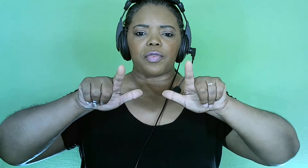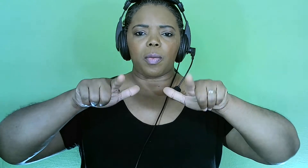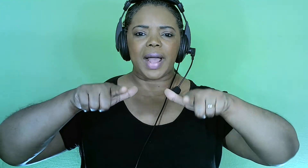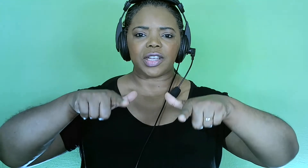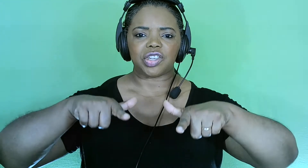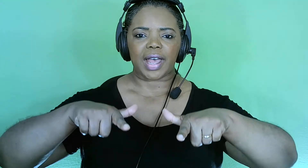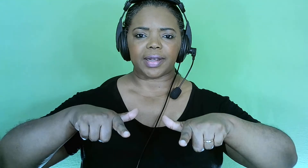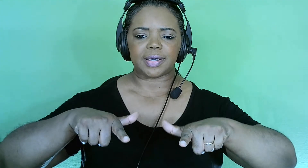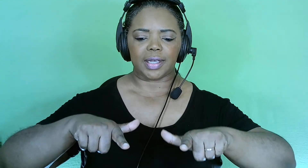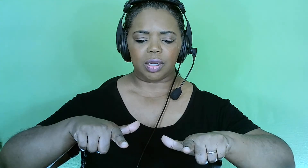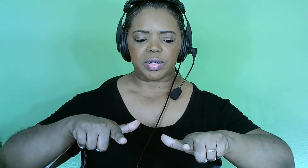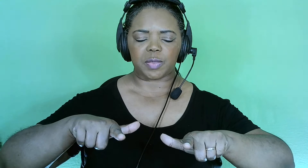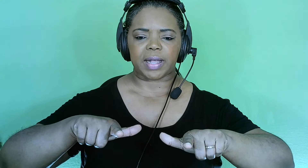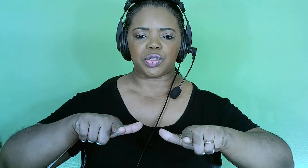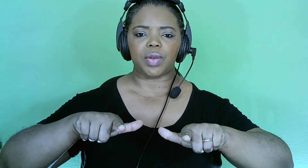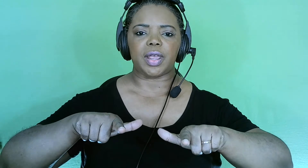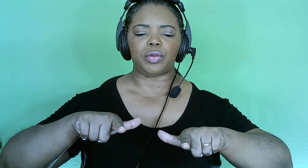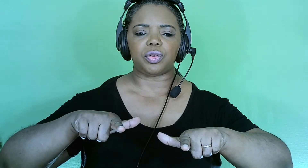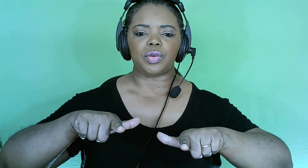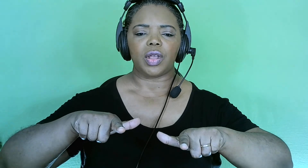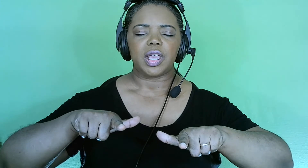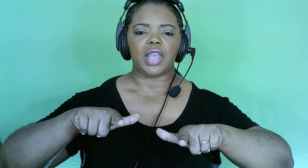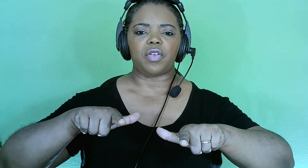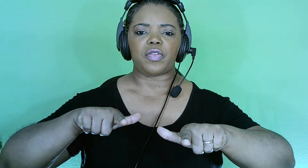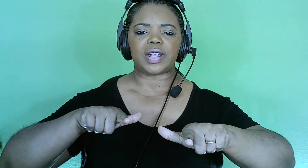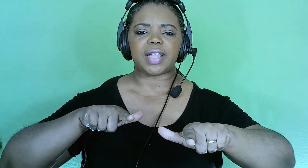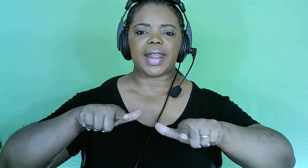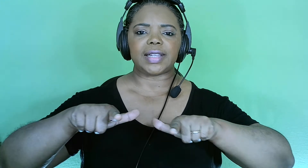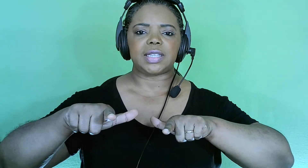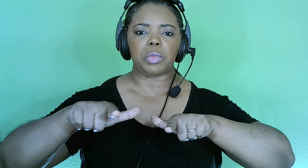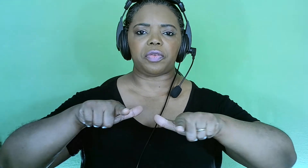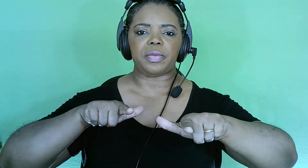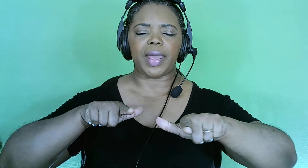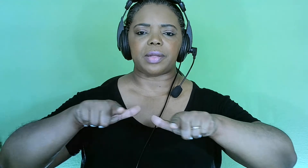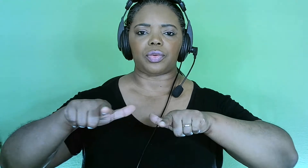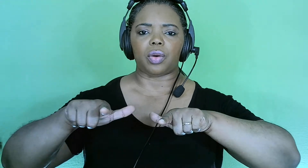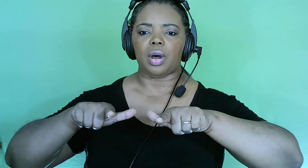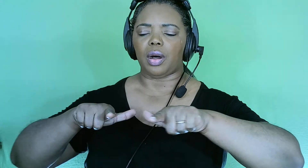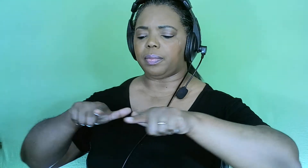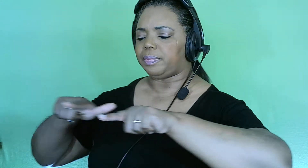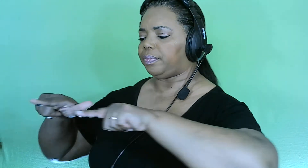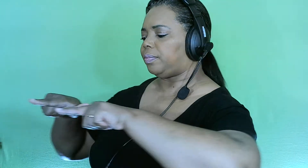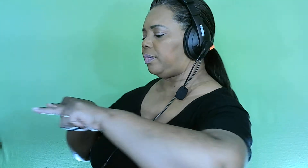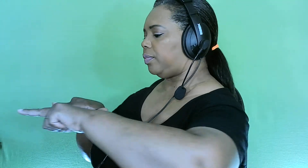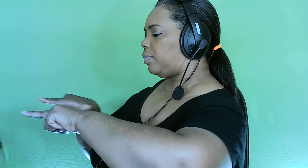Vou baixar aqui no espaço neutro e vou fazer esse movimento, ó.